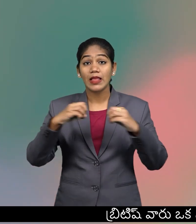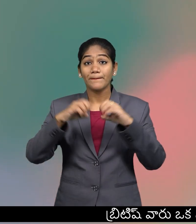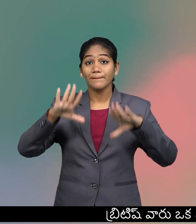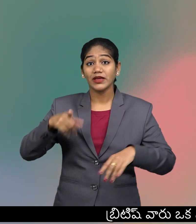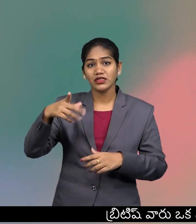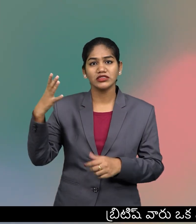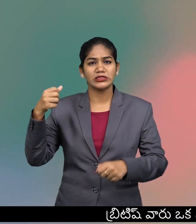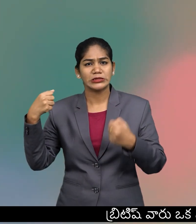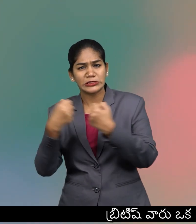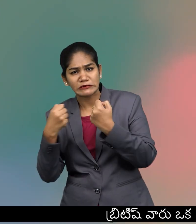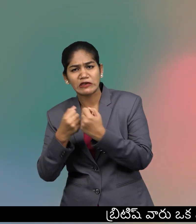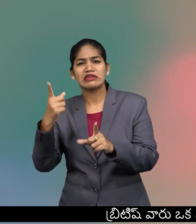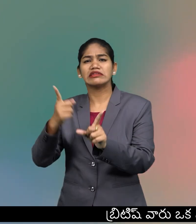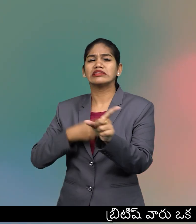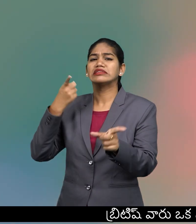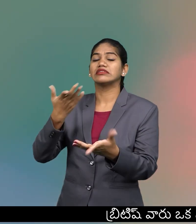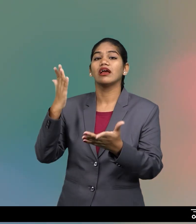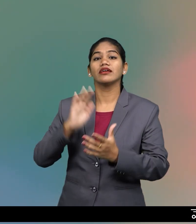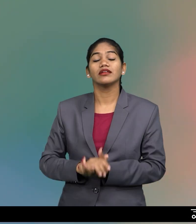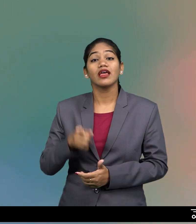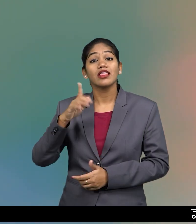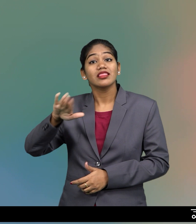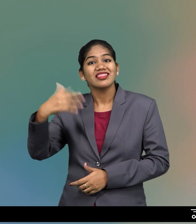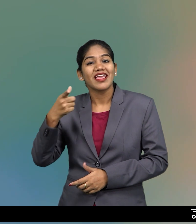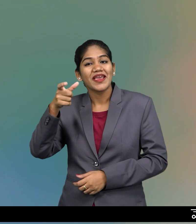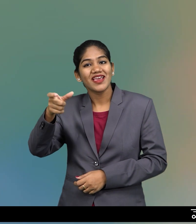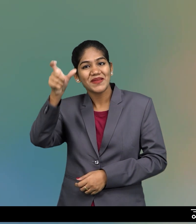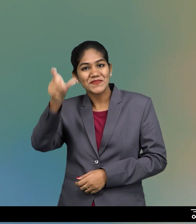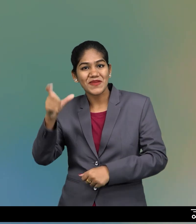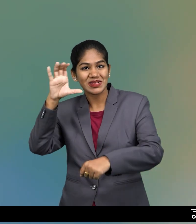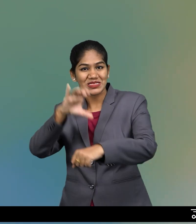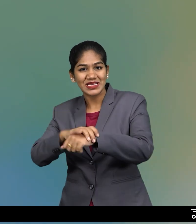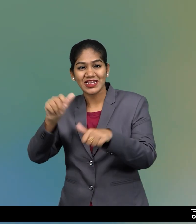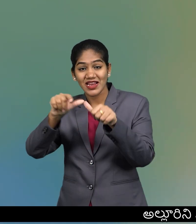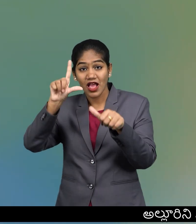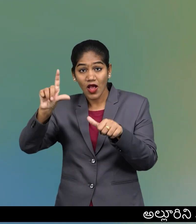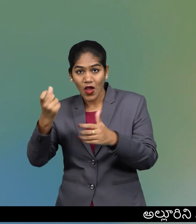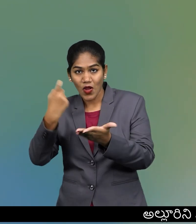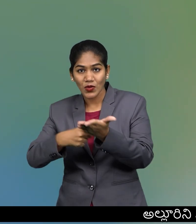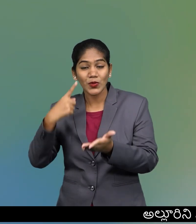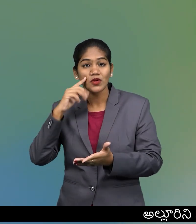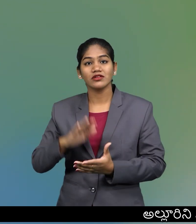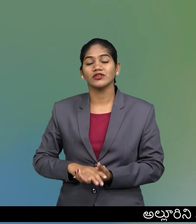బ్రిటిష్ వారు 1 సంవత్సరం పాటు పోరాడి మే 1924లో అల్లూరిని పట్టుకుని